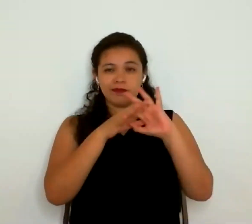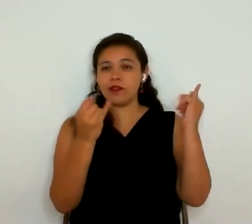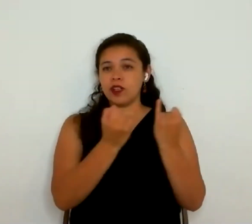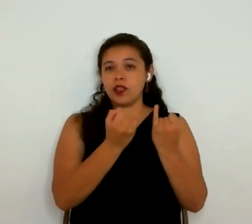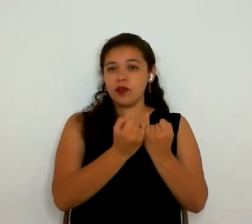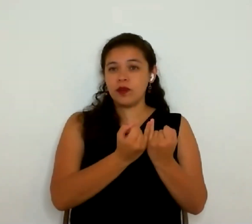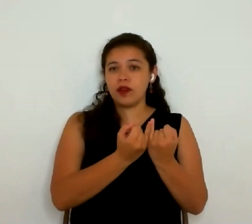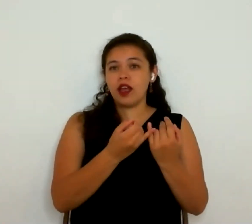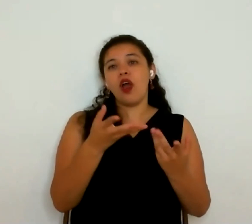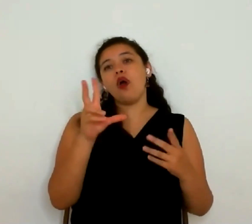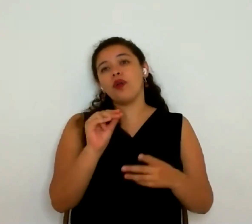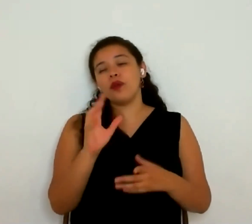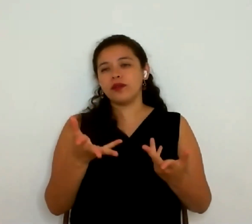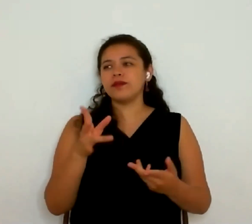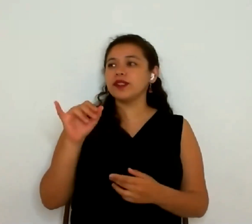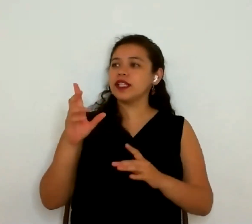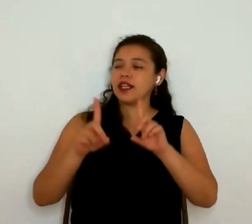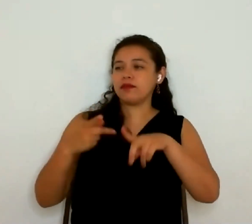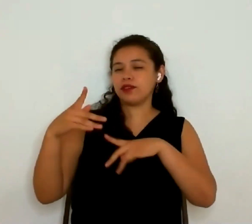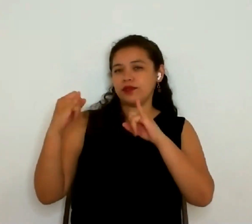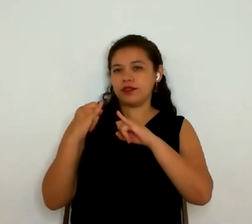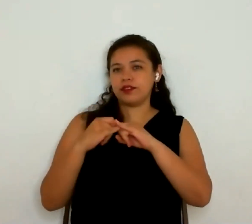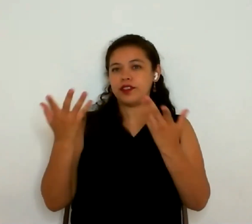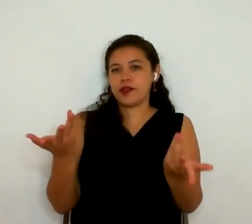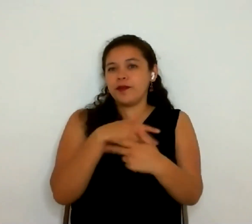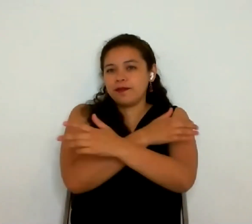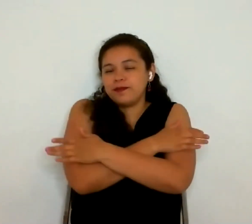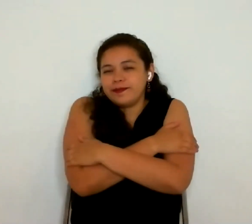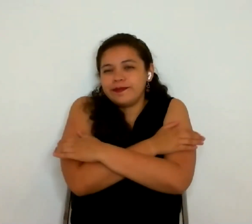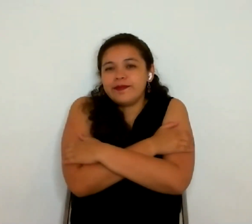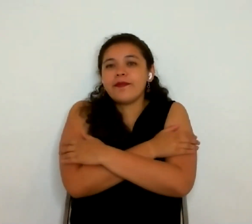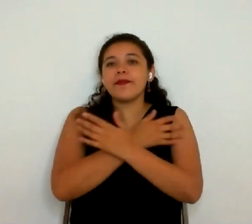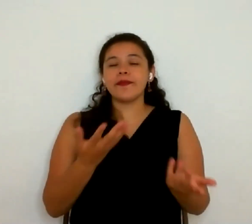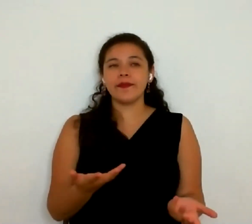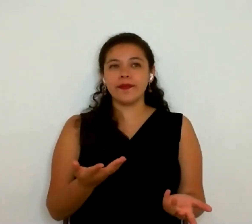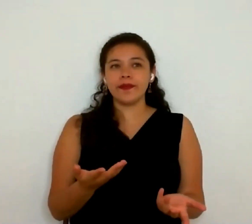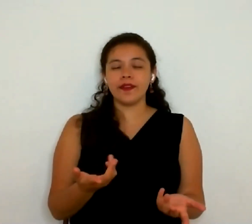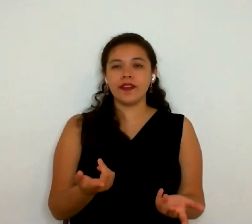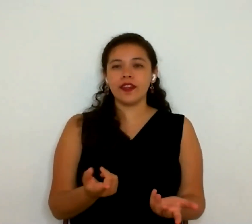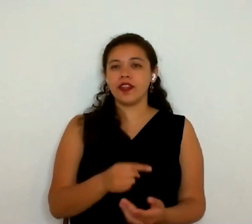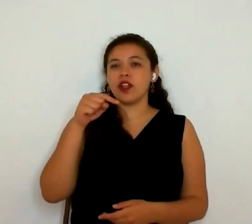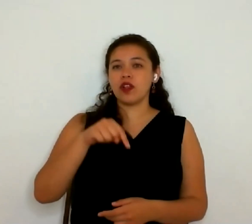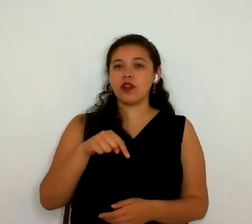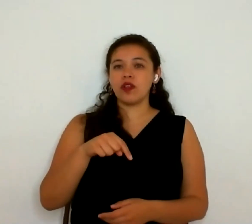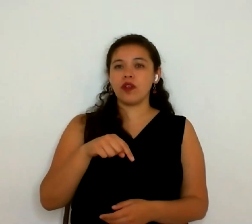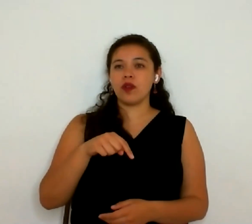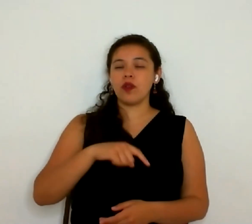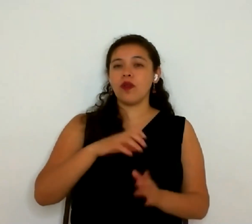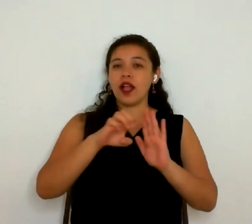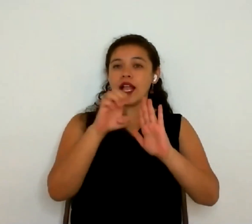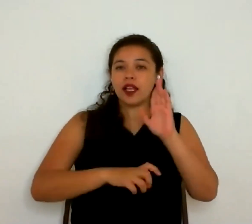gracias pues amores pues le doy un abrazo y me voy a preparar razón dos ejemplos